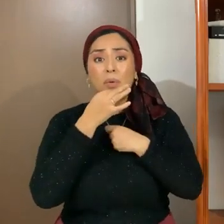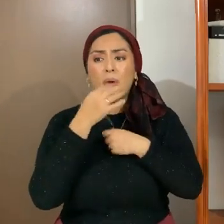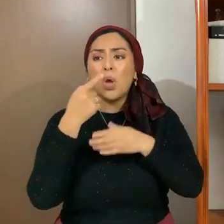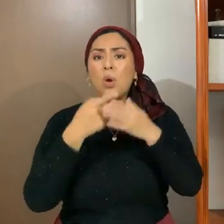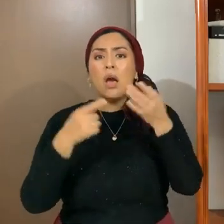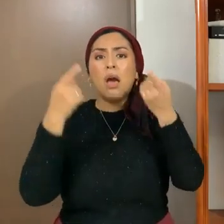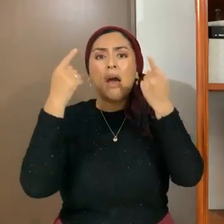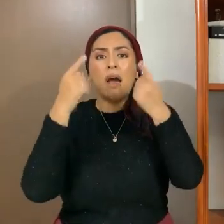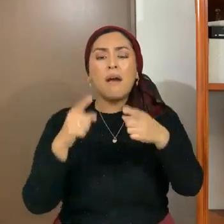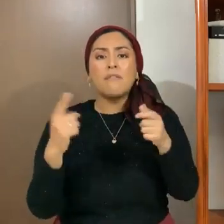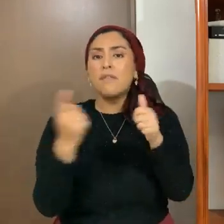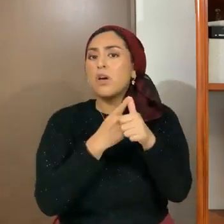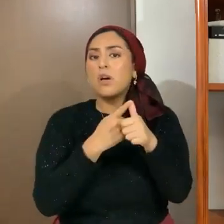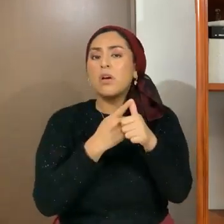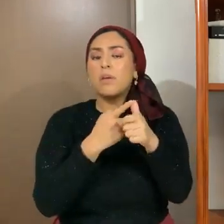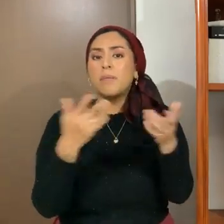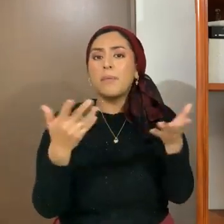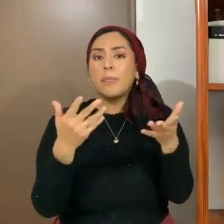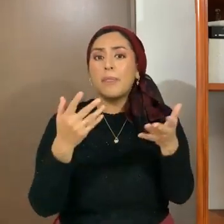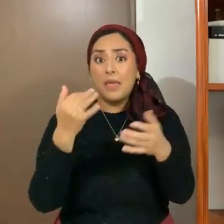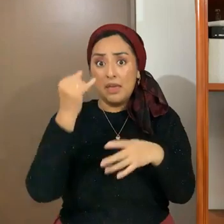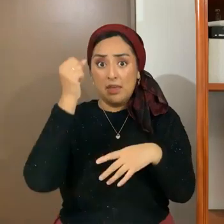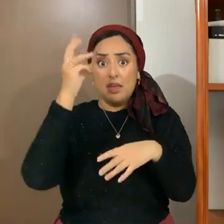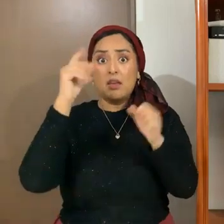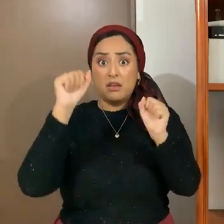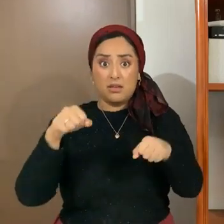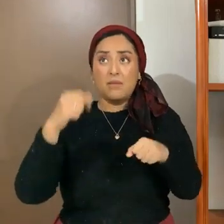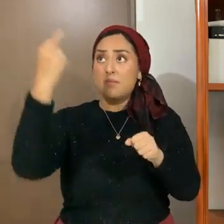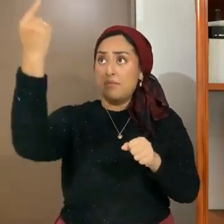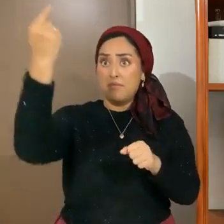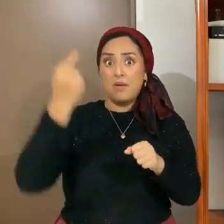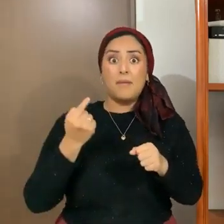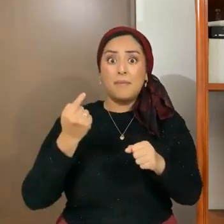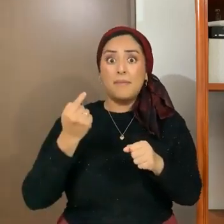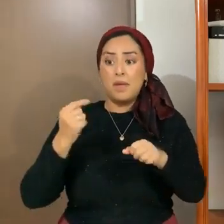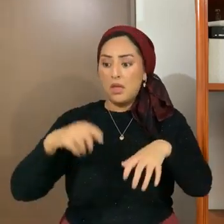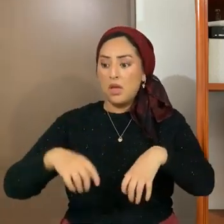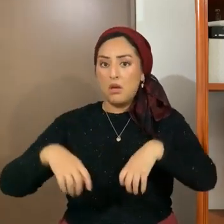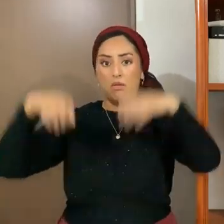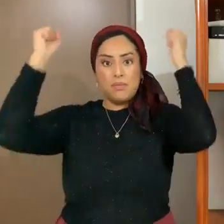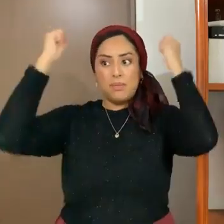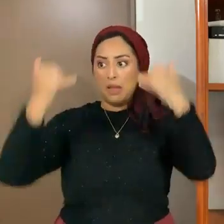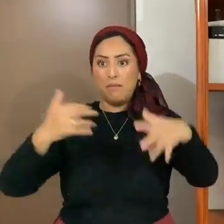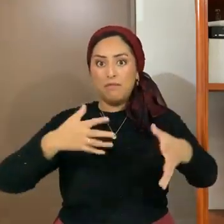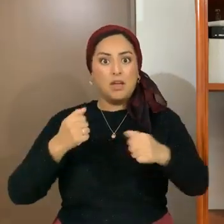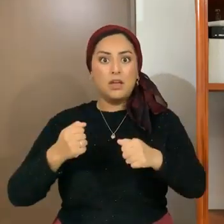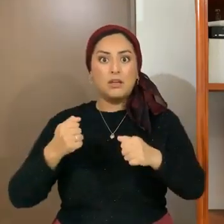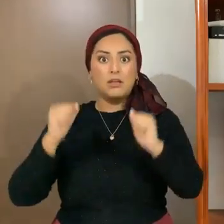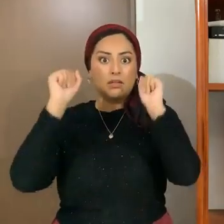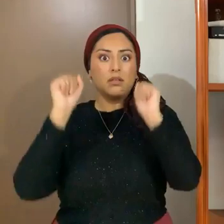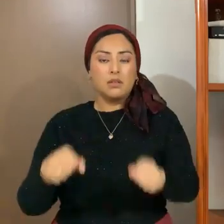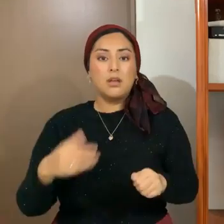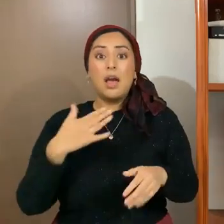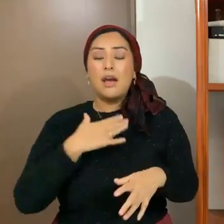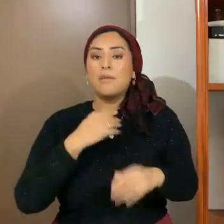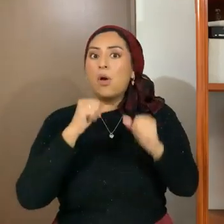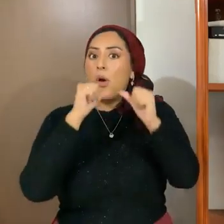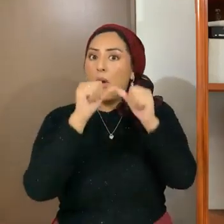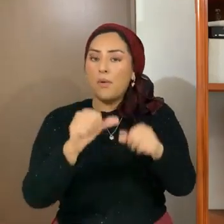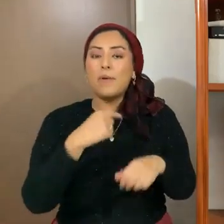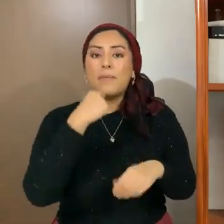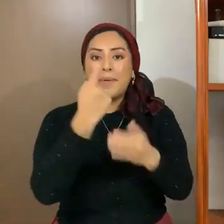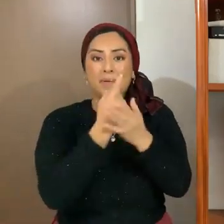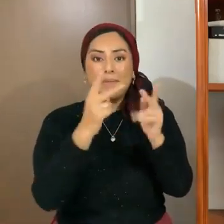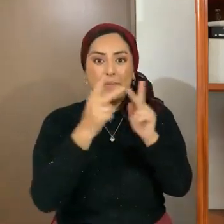sucederá primero? ¿Sí? Yahshua puede venir por nosotros en el Natsal, en cualquier momento, cada parashá lo estoy repitiendo.